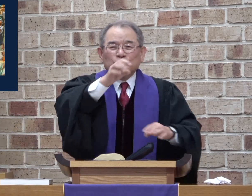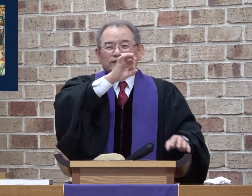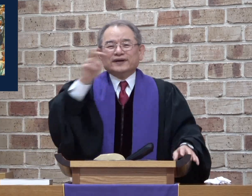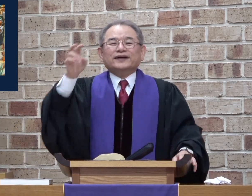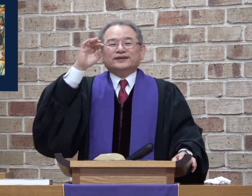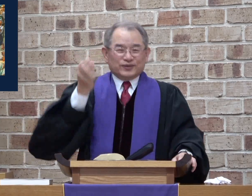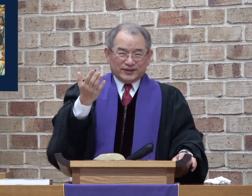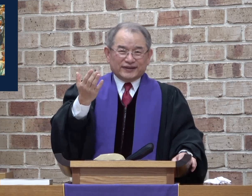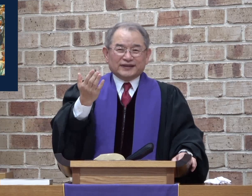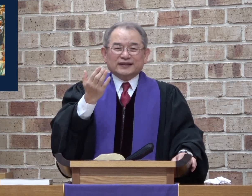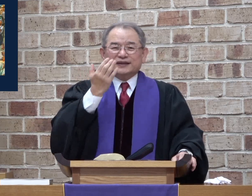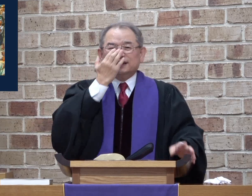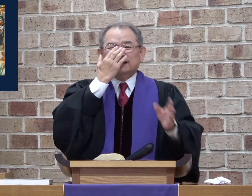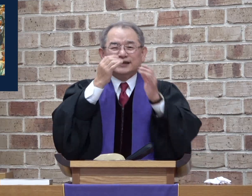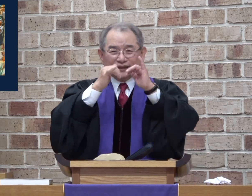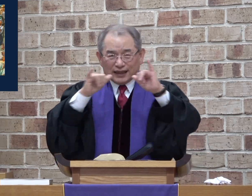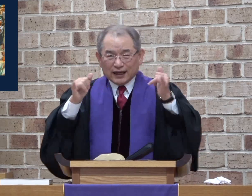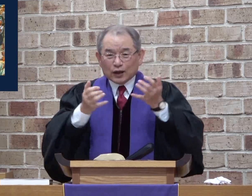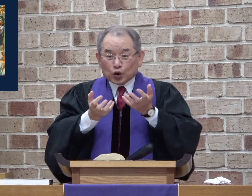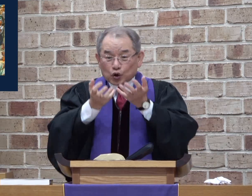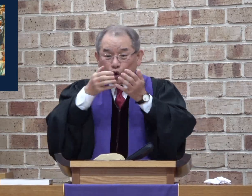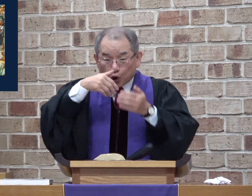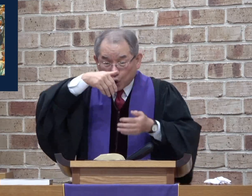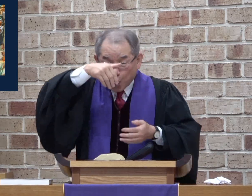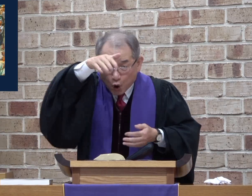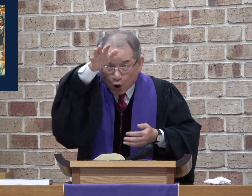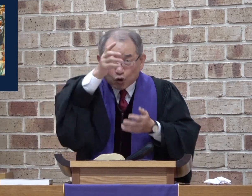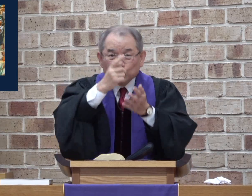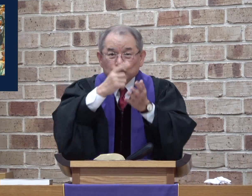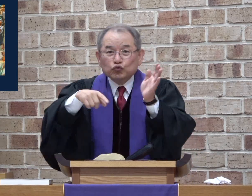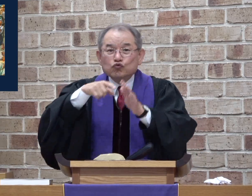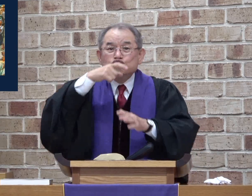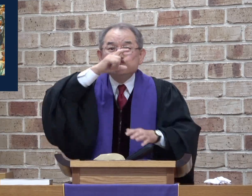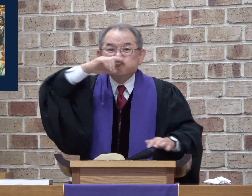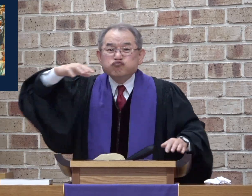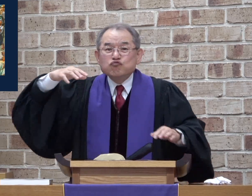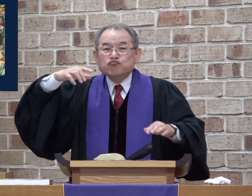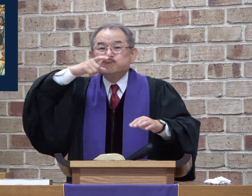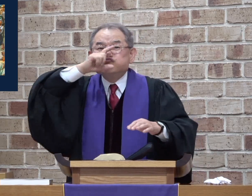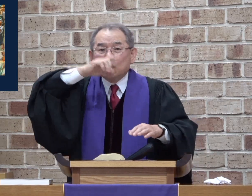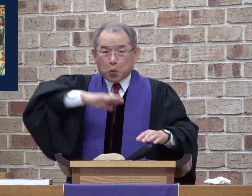이스라엘 백성들이 요단강을 건너기 위해서